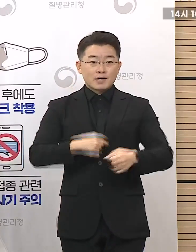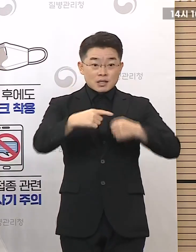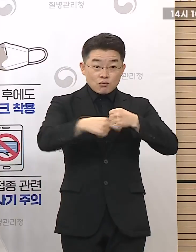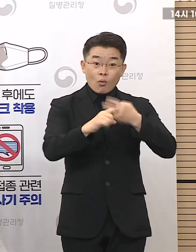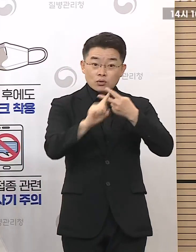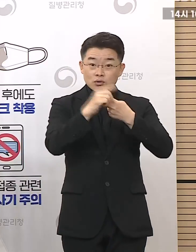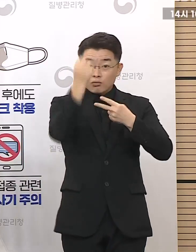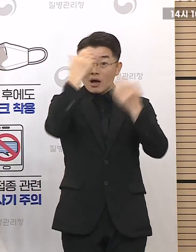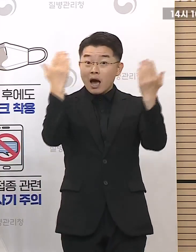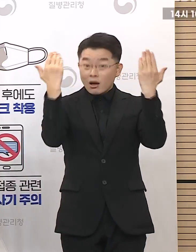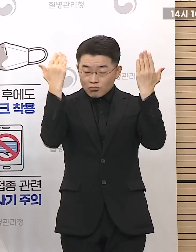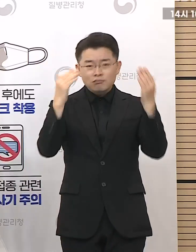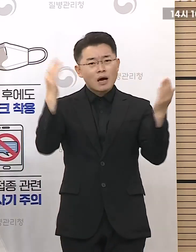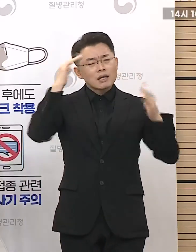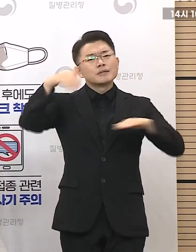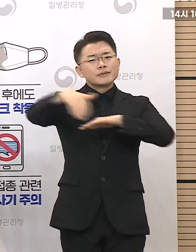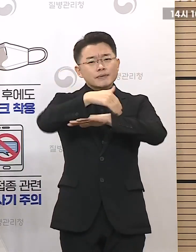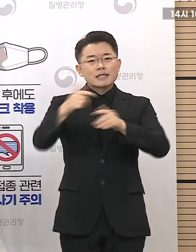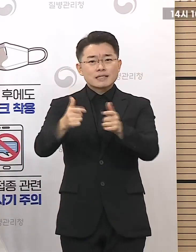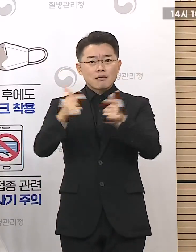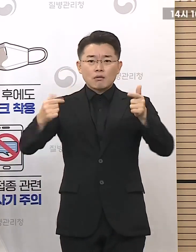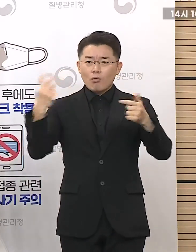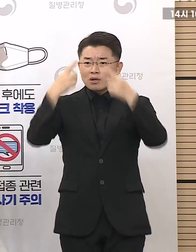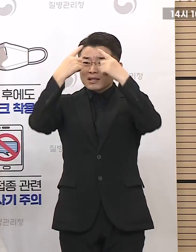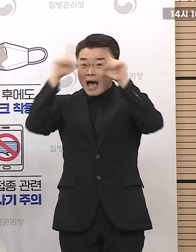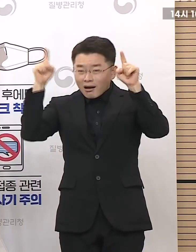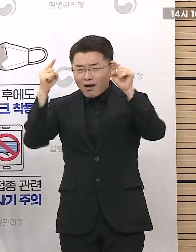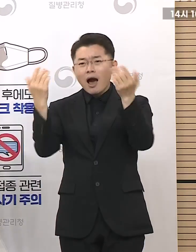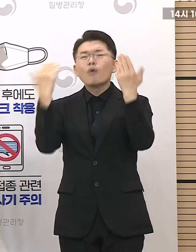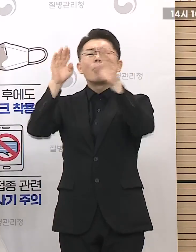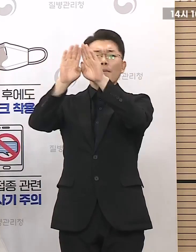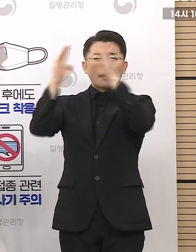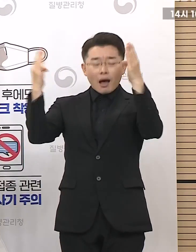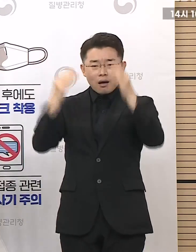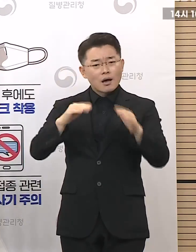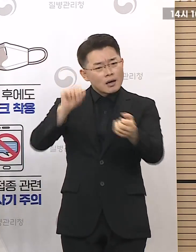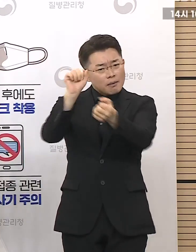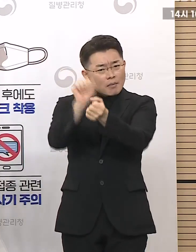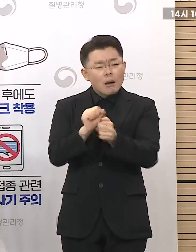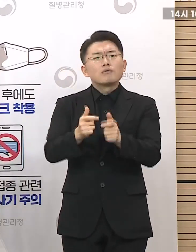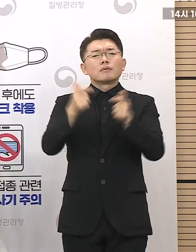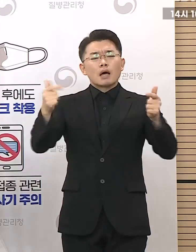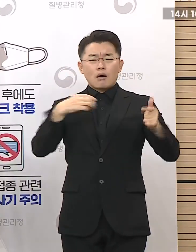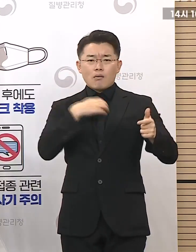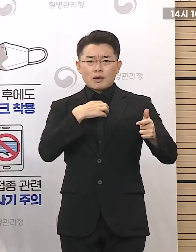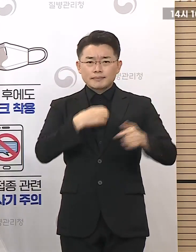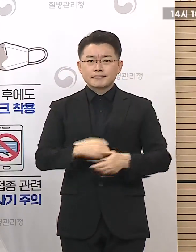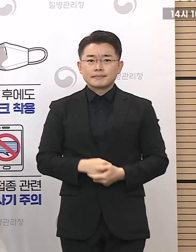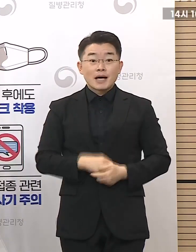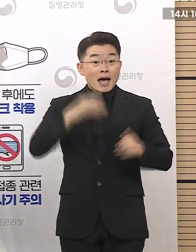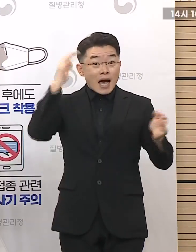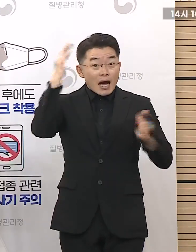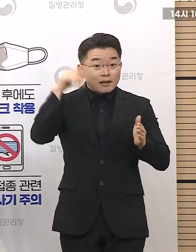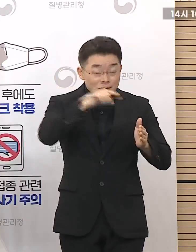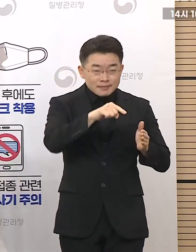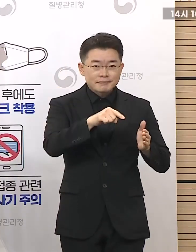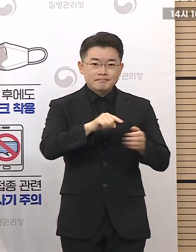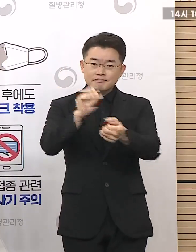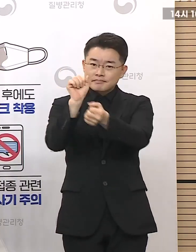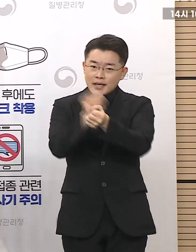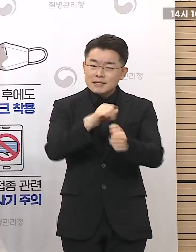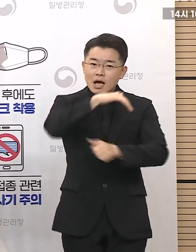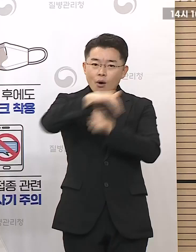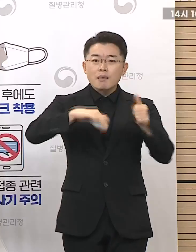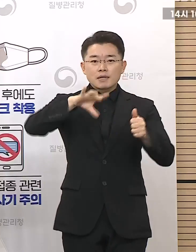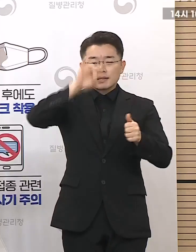초중고등학교 등교 확대와 대학교 개강으로 확진자의 증가 우려가 있는 만큼 학생 연령대의 발생 현황을